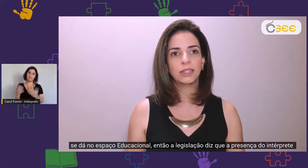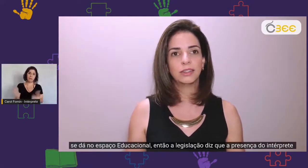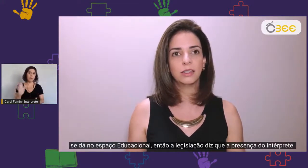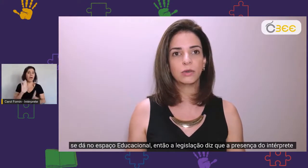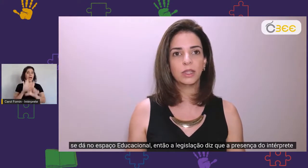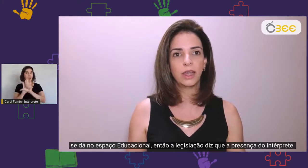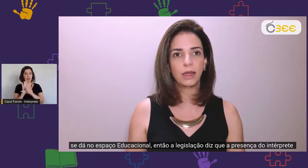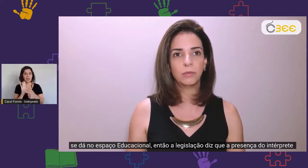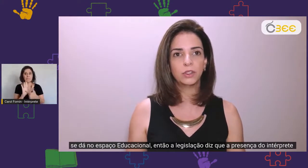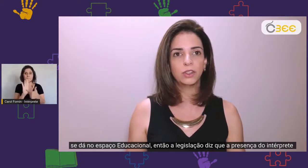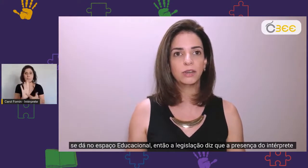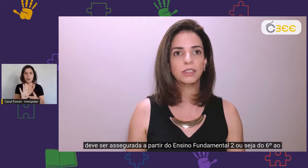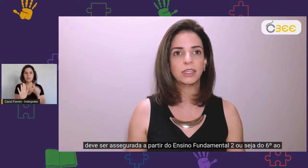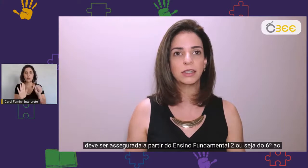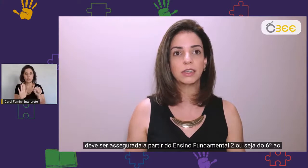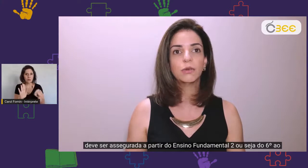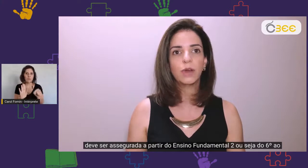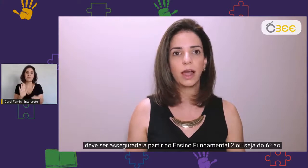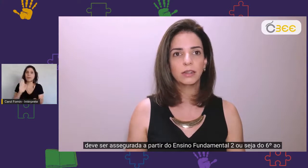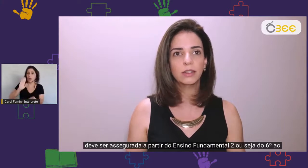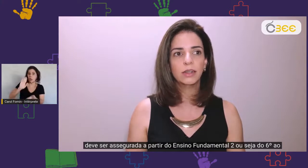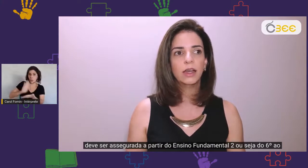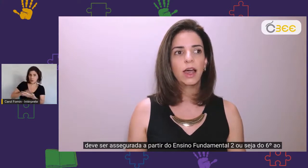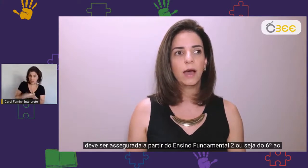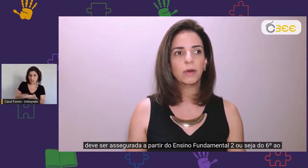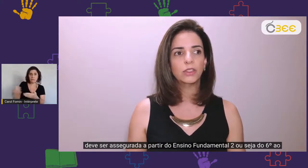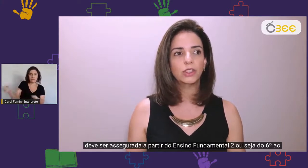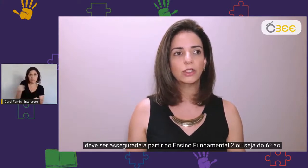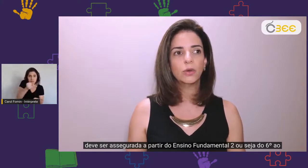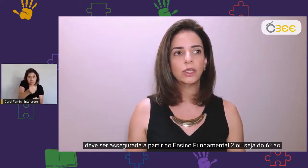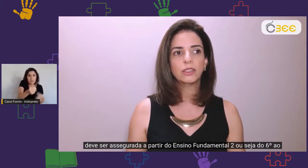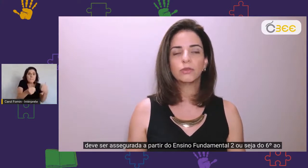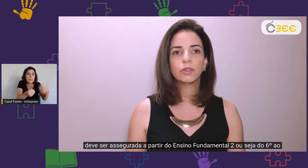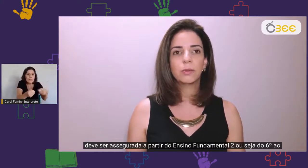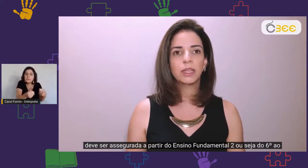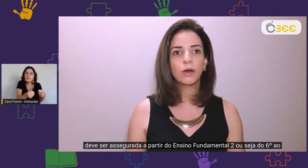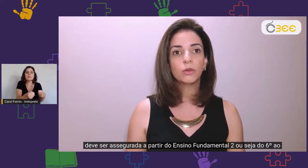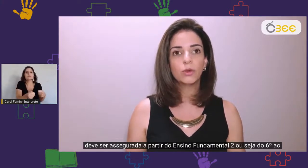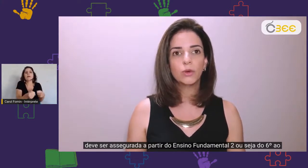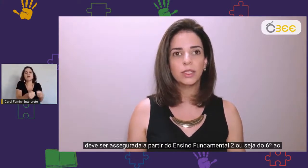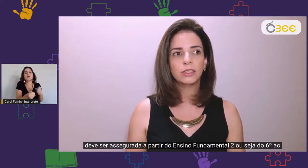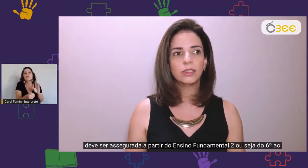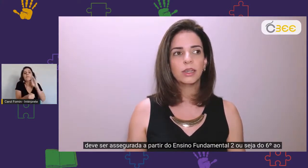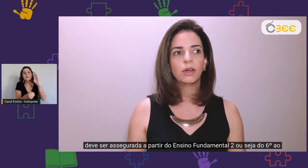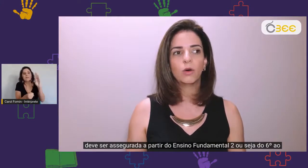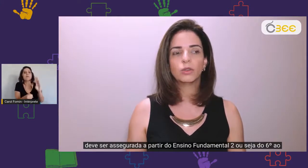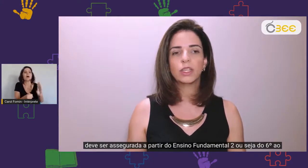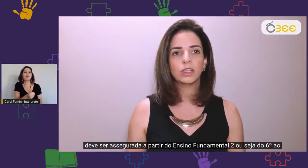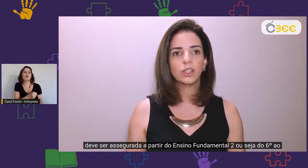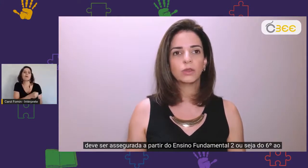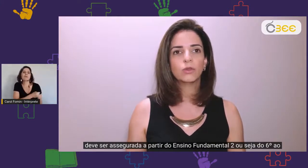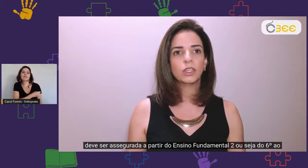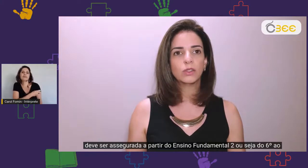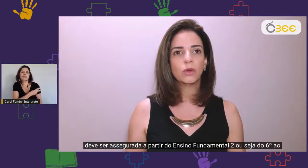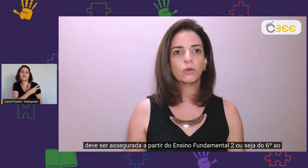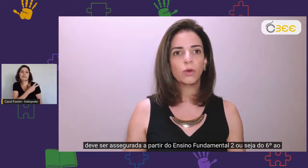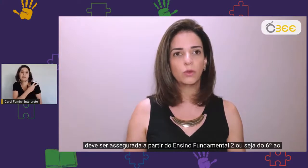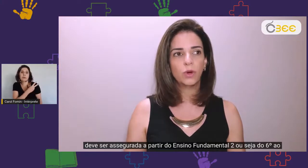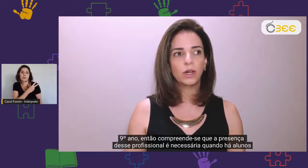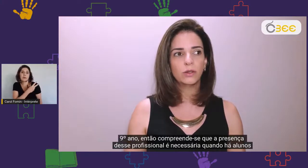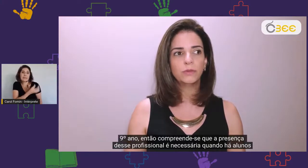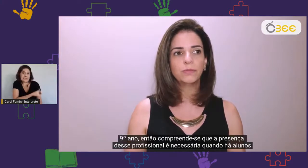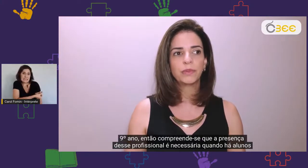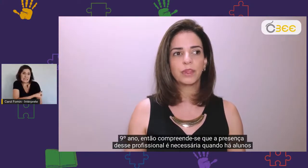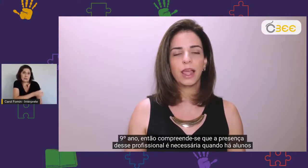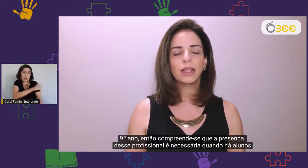que a presença do intérprete deve ser assegurada a partir do ensino fundamental 2, ou seja, do 6º ao